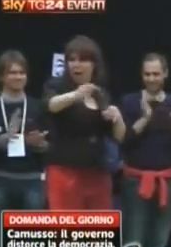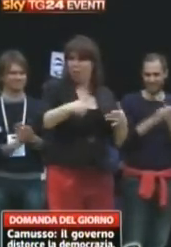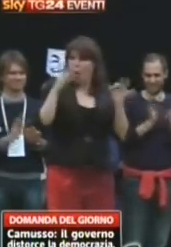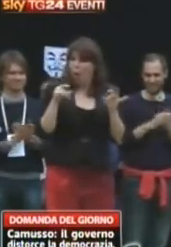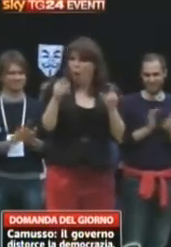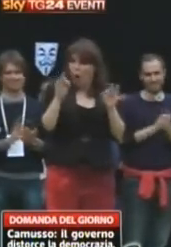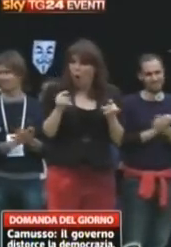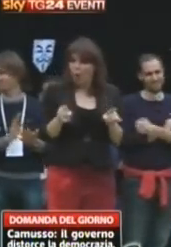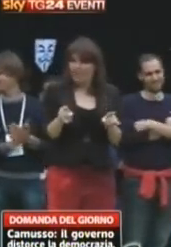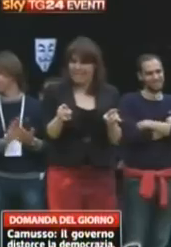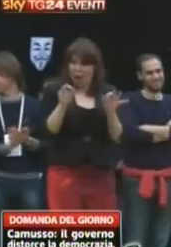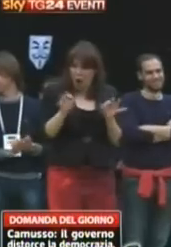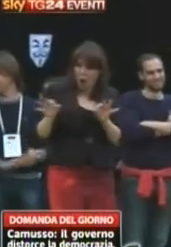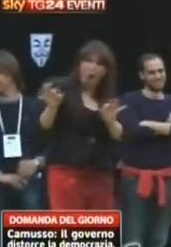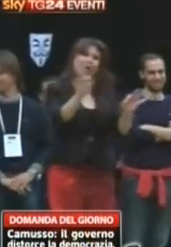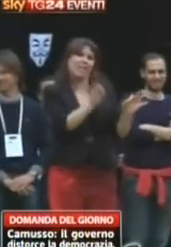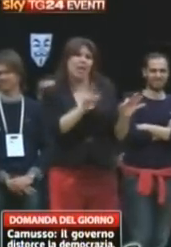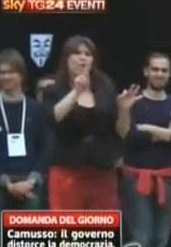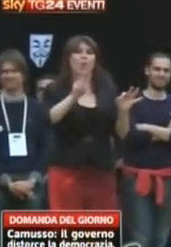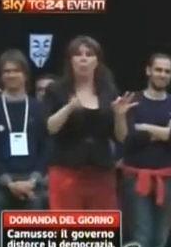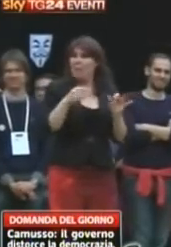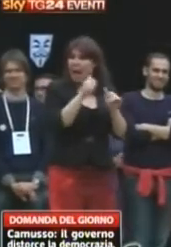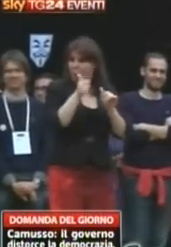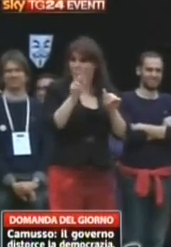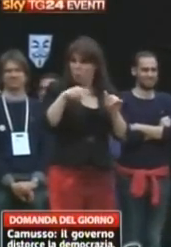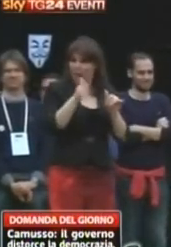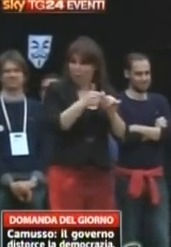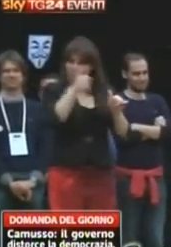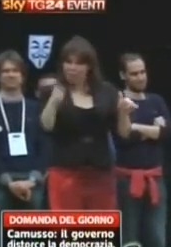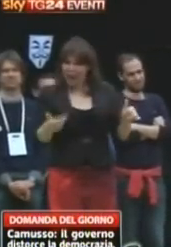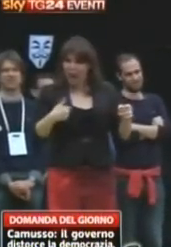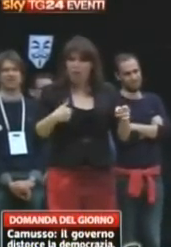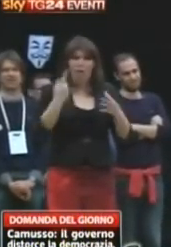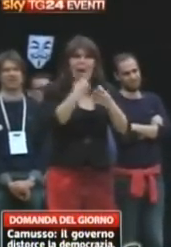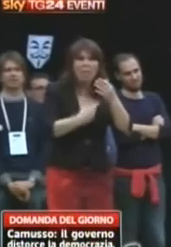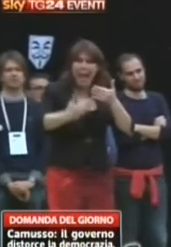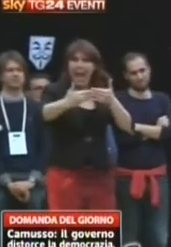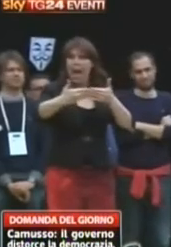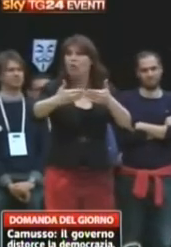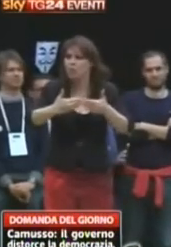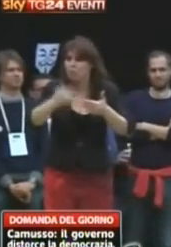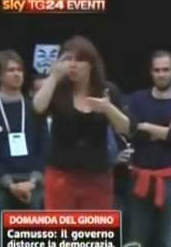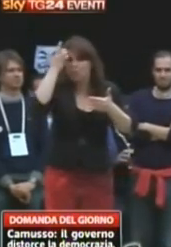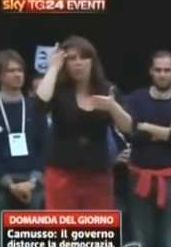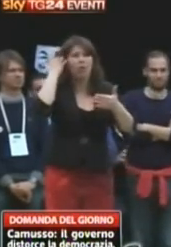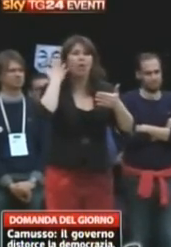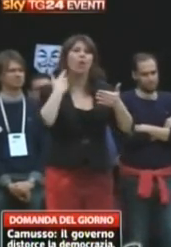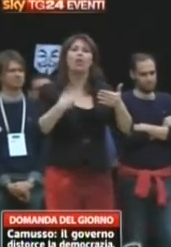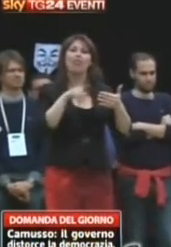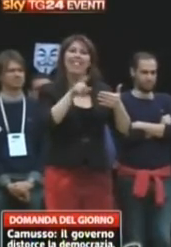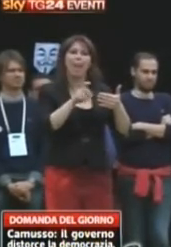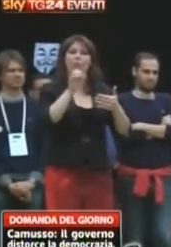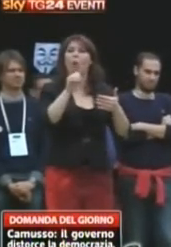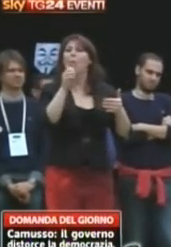questo, 2011, noi siamo sull'orlo del fallimento, solo che abbiamo un debito di